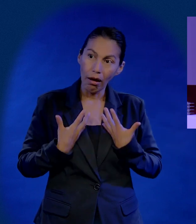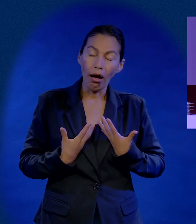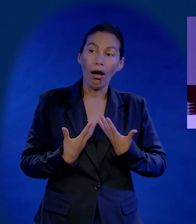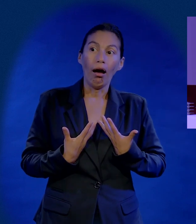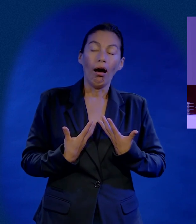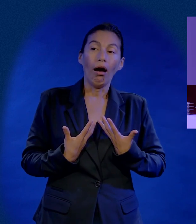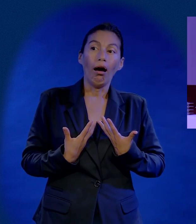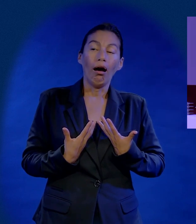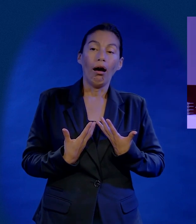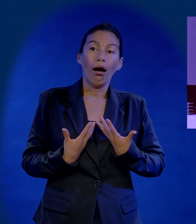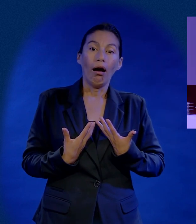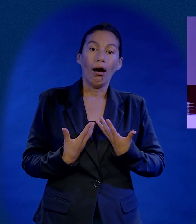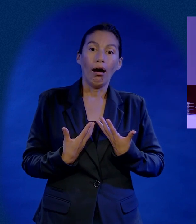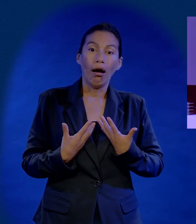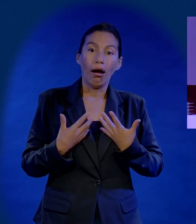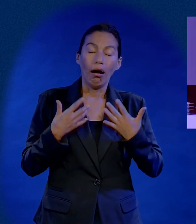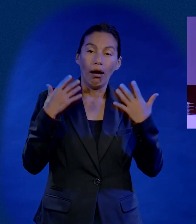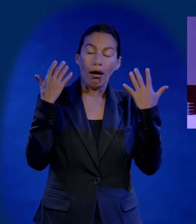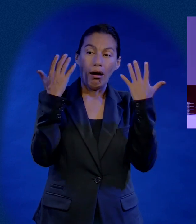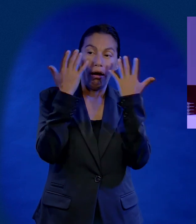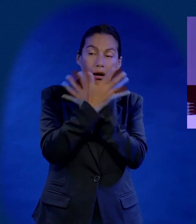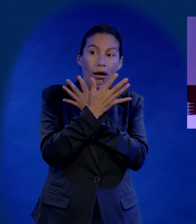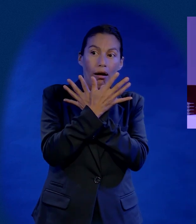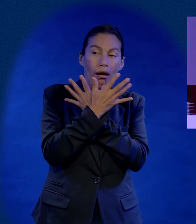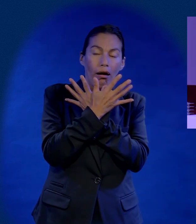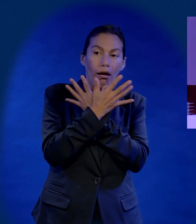pásale allá, está tu papá.